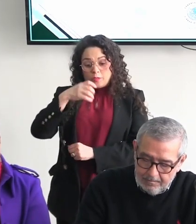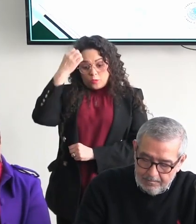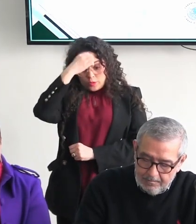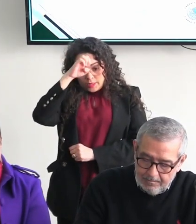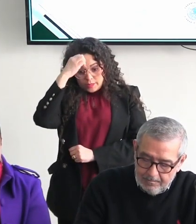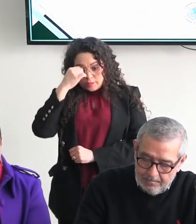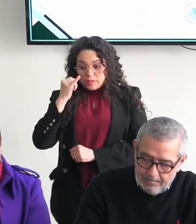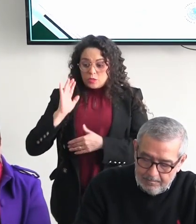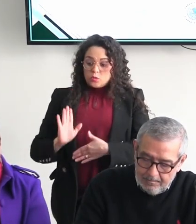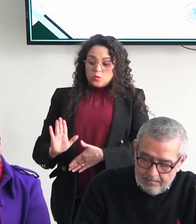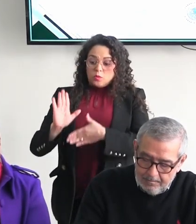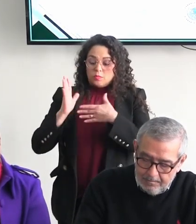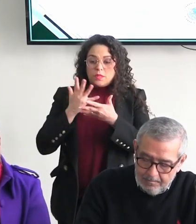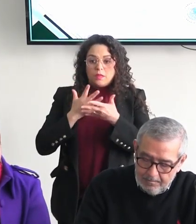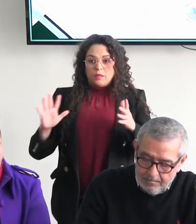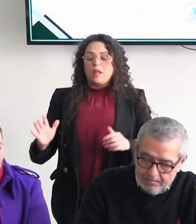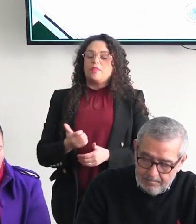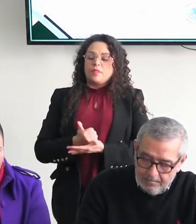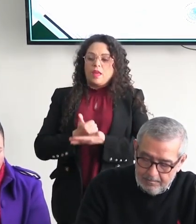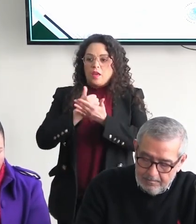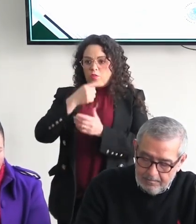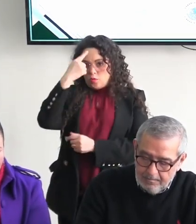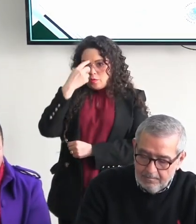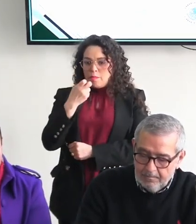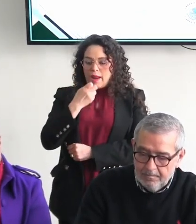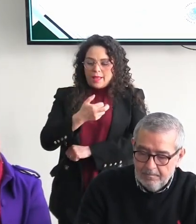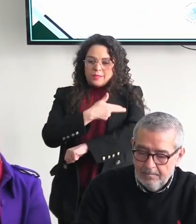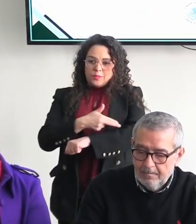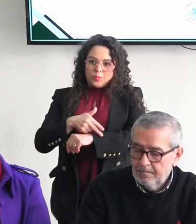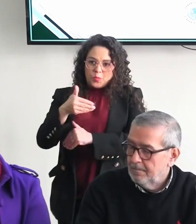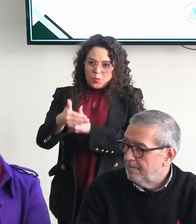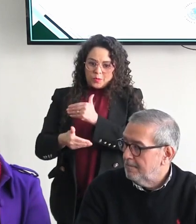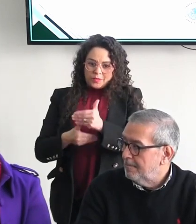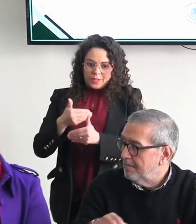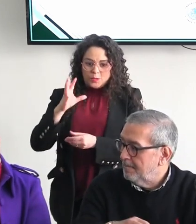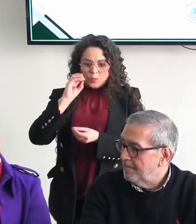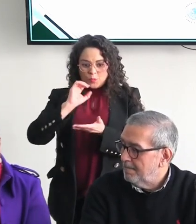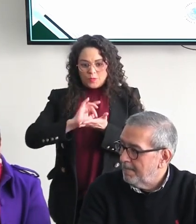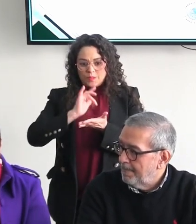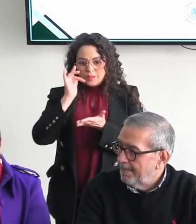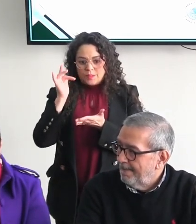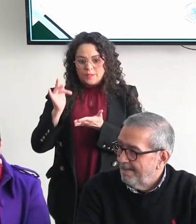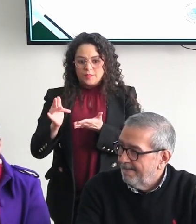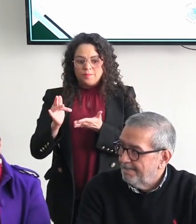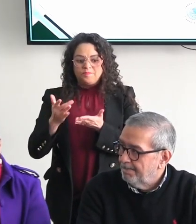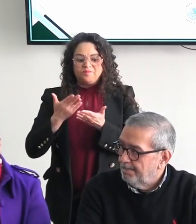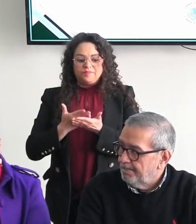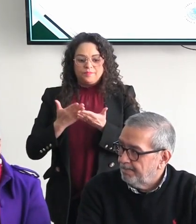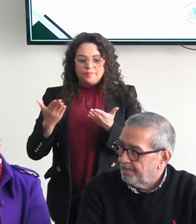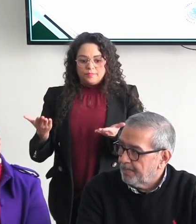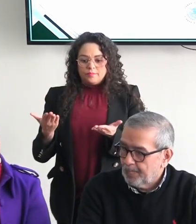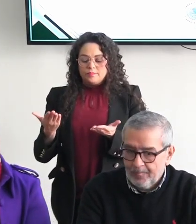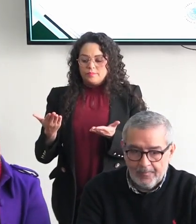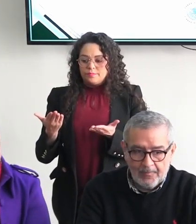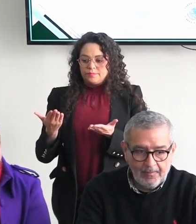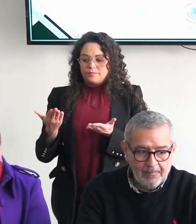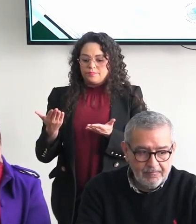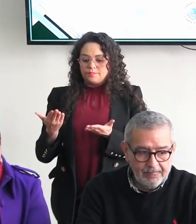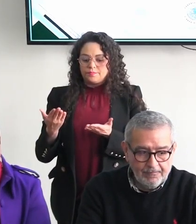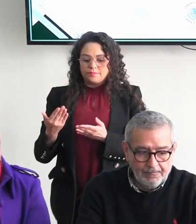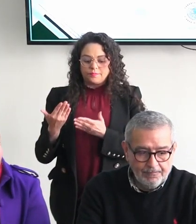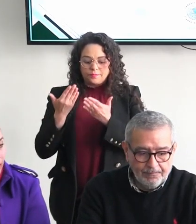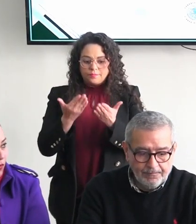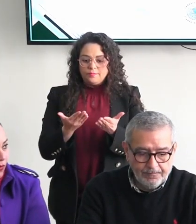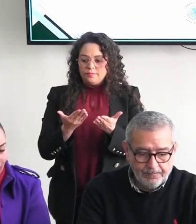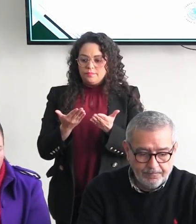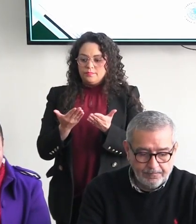y compromiso será un valioso aporte a este proceso. Muchas gracias y pues vamos a dar paso para concederle